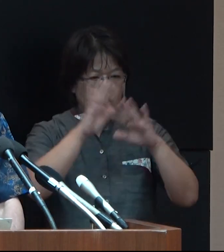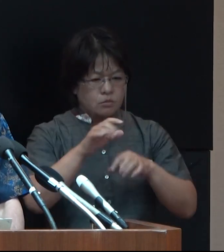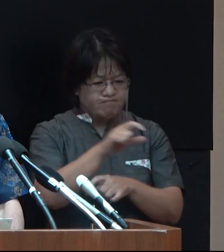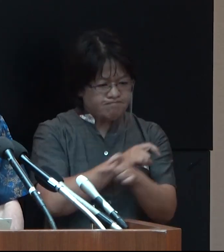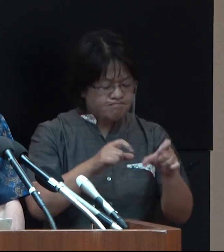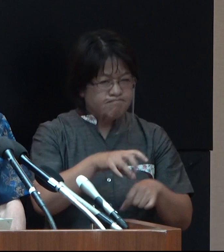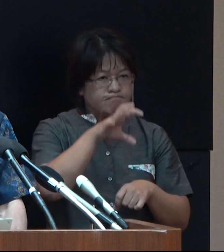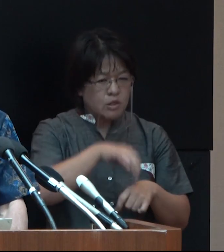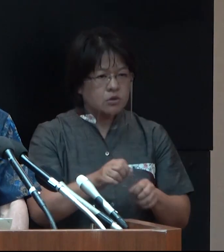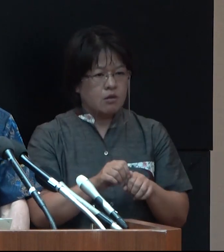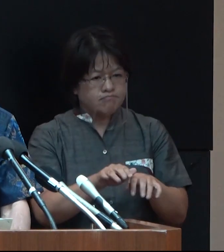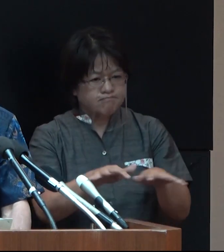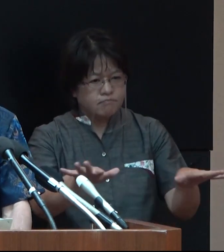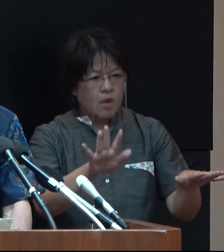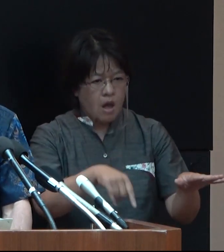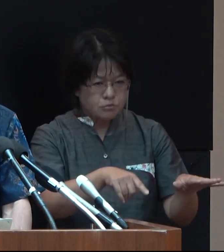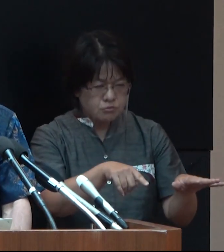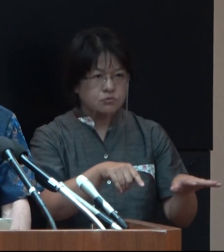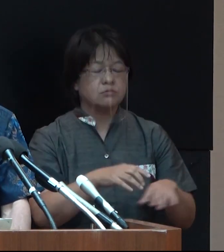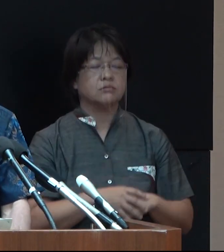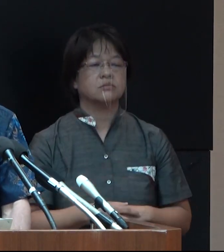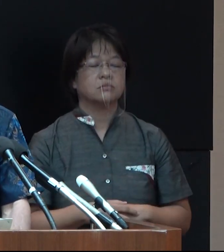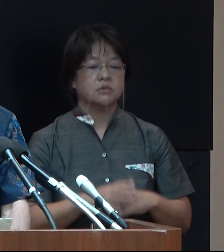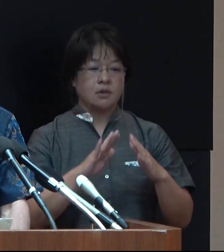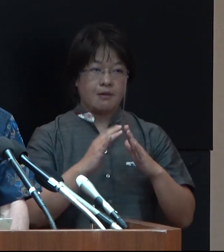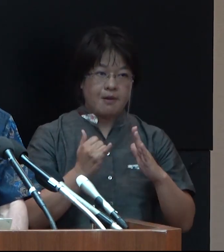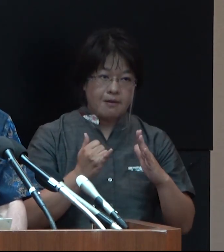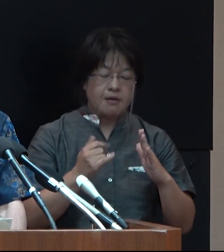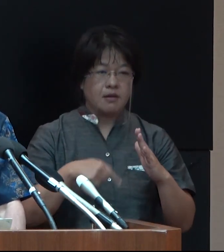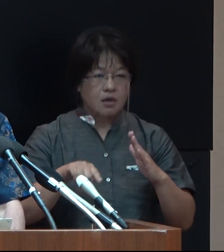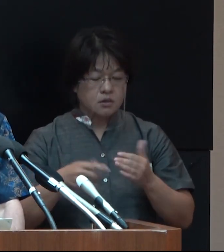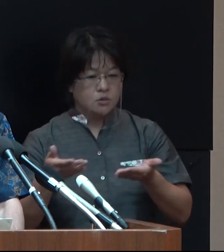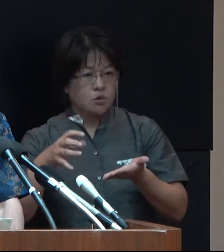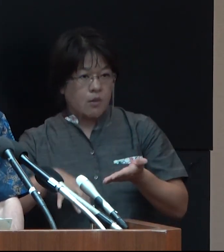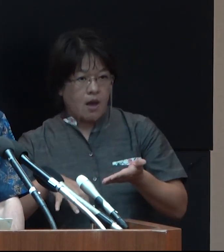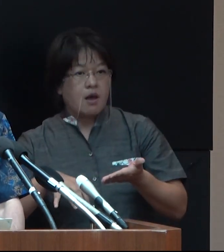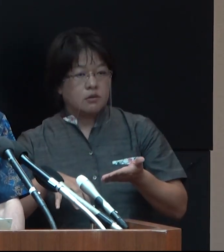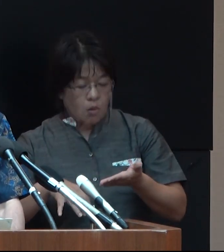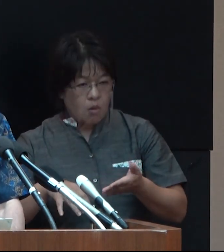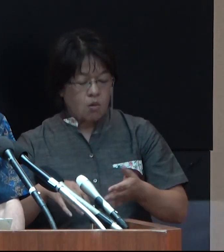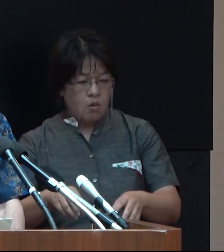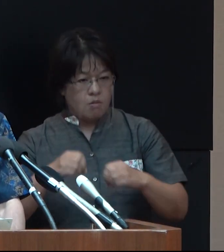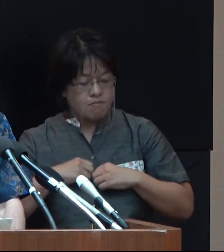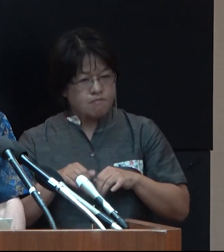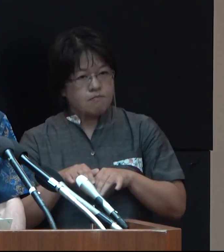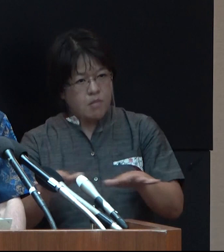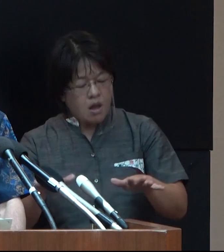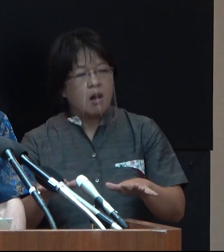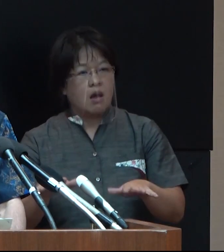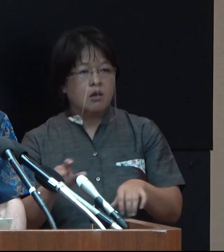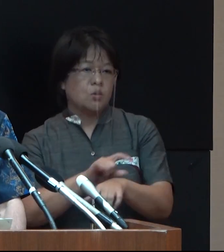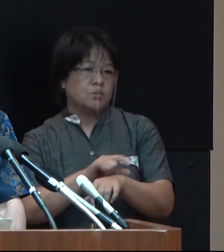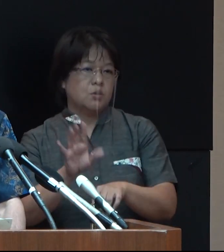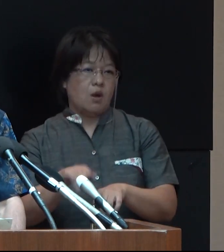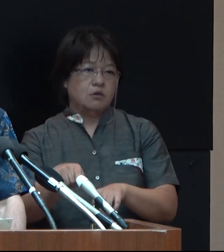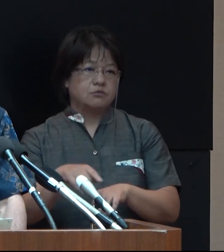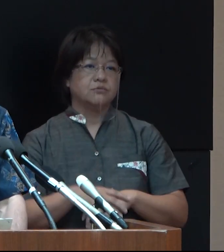で感染が広がっていること、家庭内や職場での感染も多くなっていることが特徴です